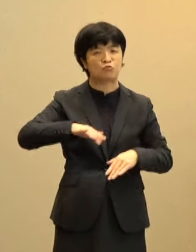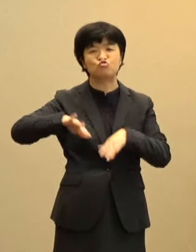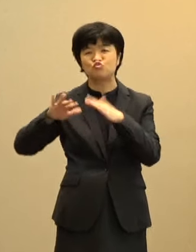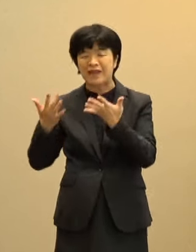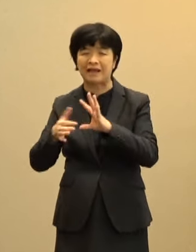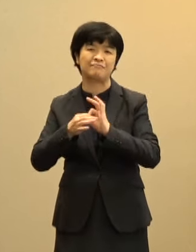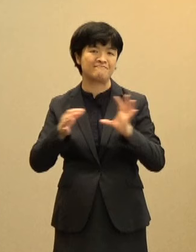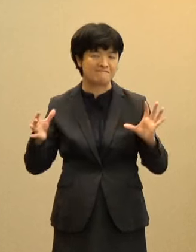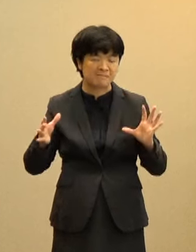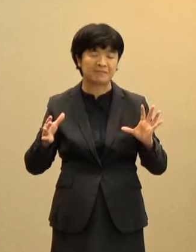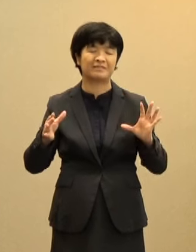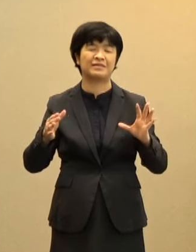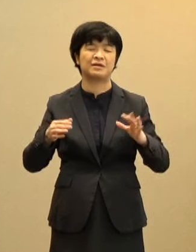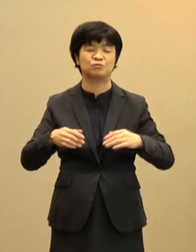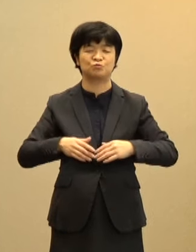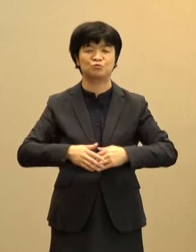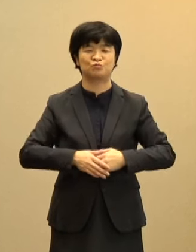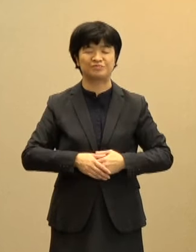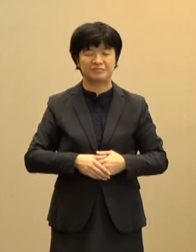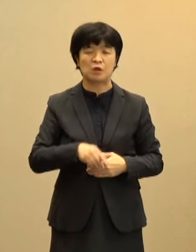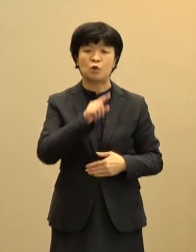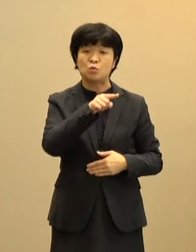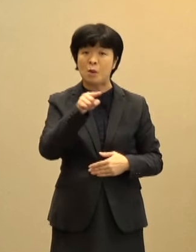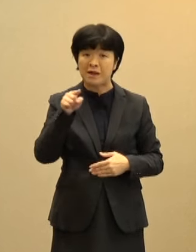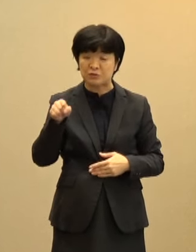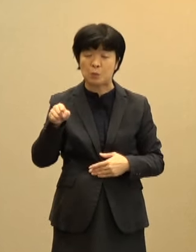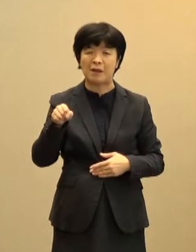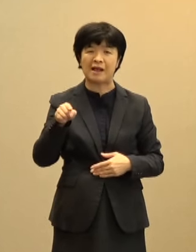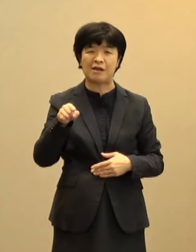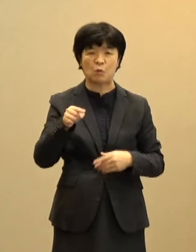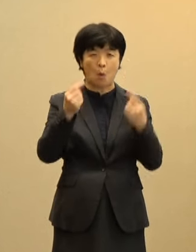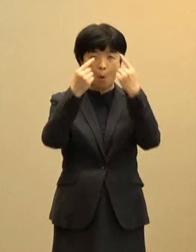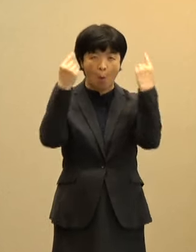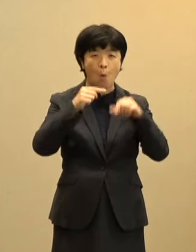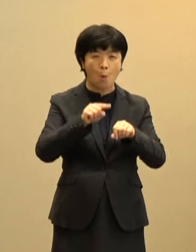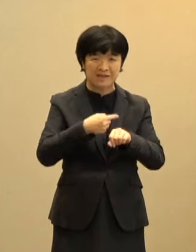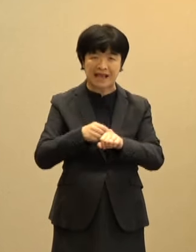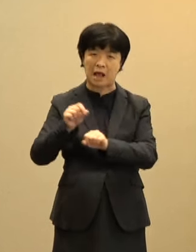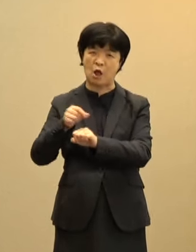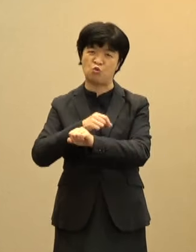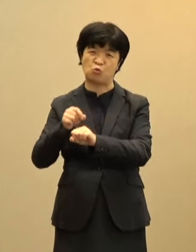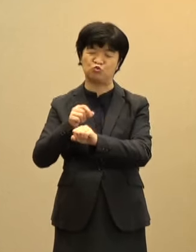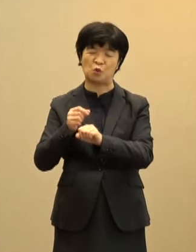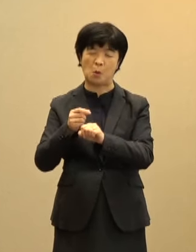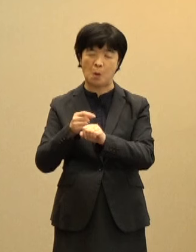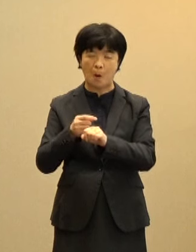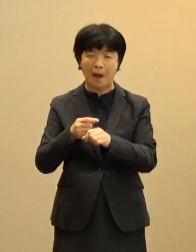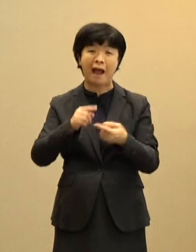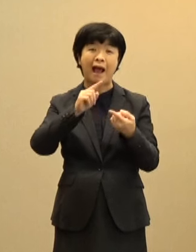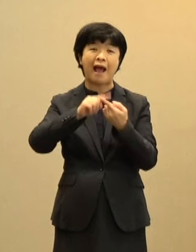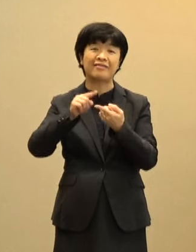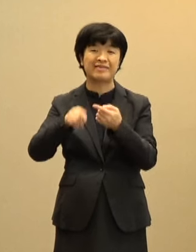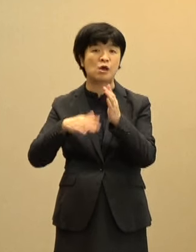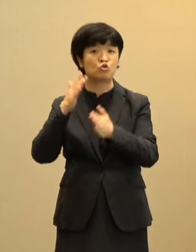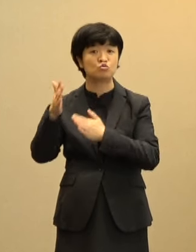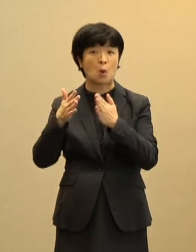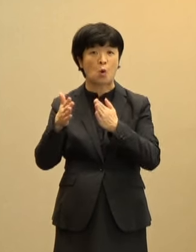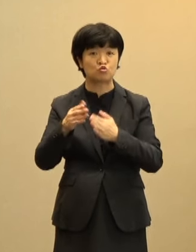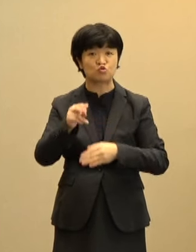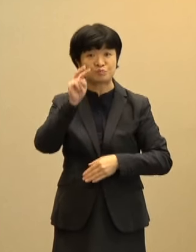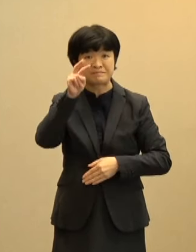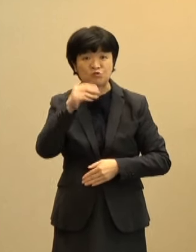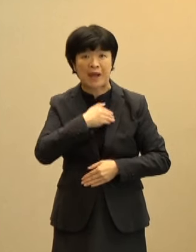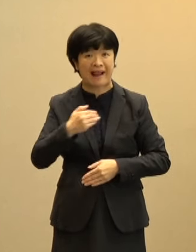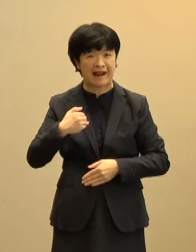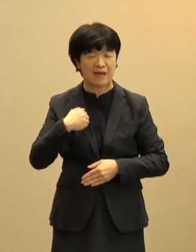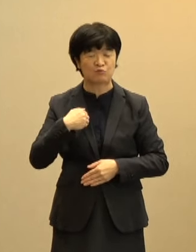ですね、先ほど申し上げた通り、それぞれの個性や特性に合ったスポーツに出会える環境を地